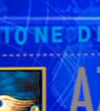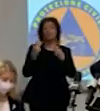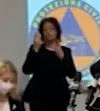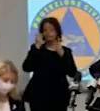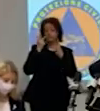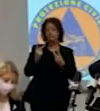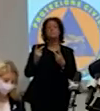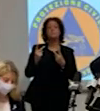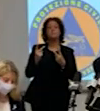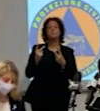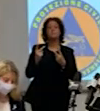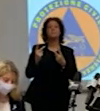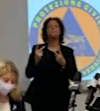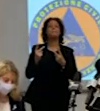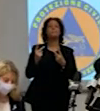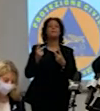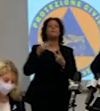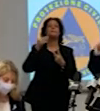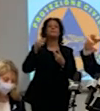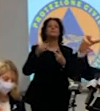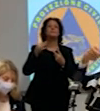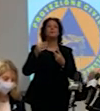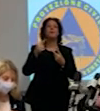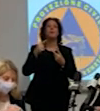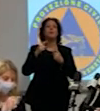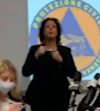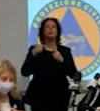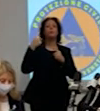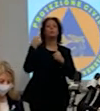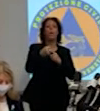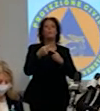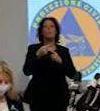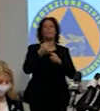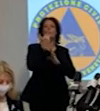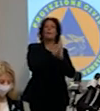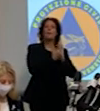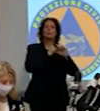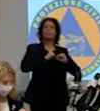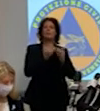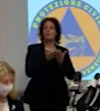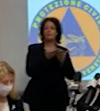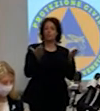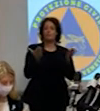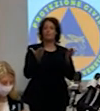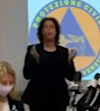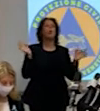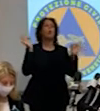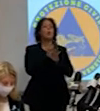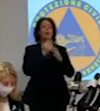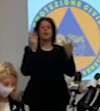riporta 136 nuovi casi di contagio in veneto dei quali 26 in provincia di venezia salgono così a